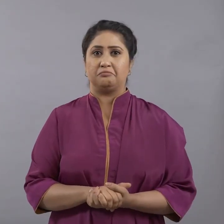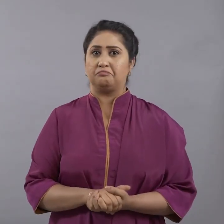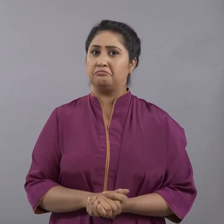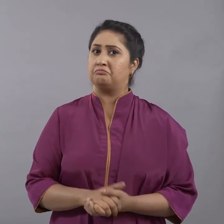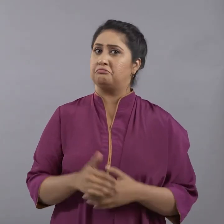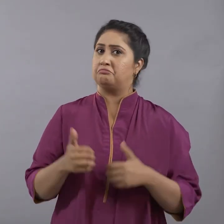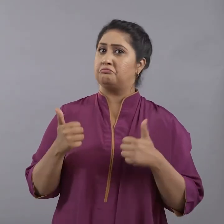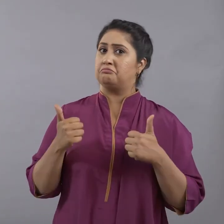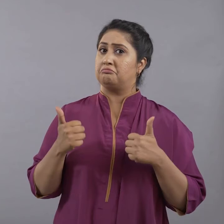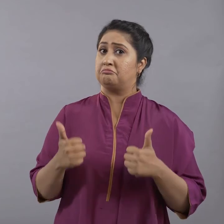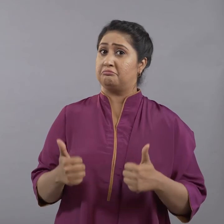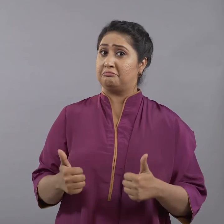ठीक,